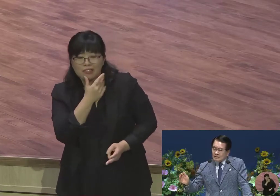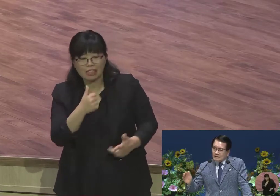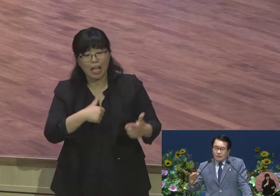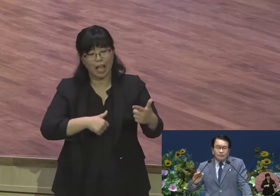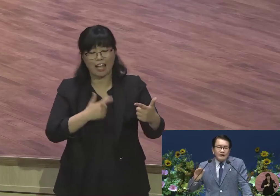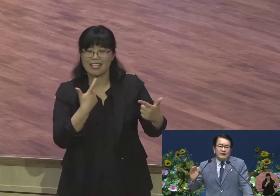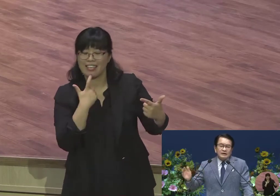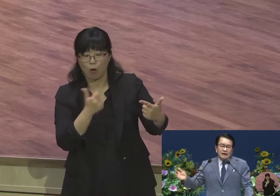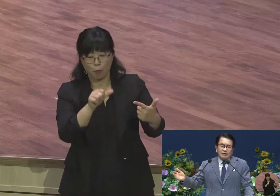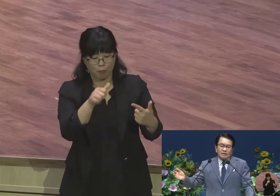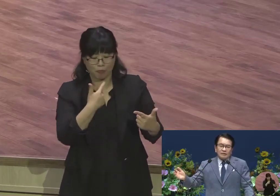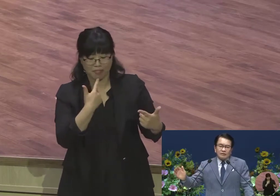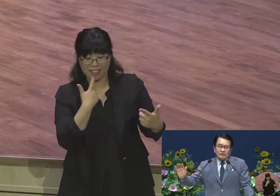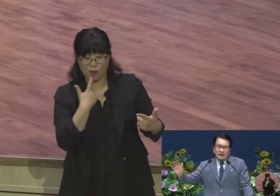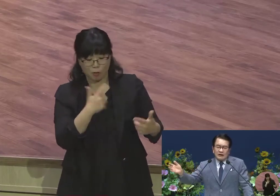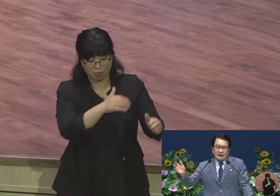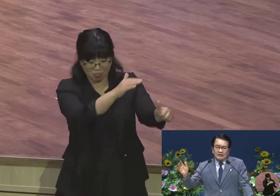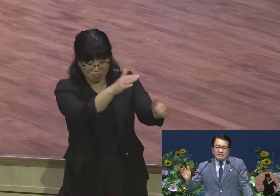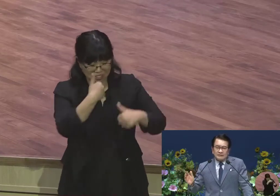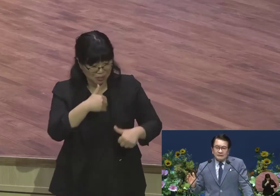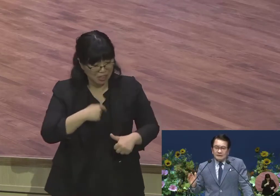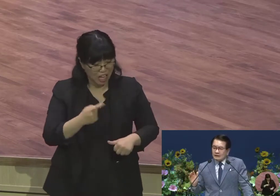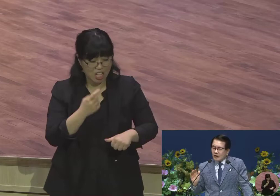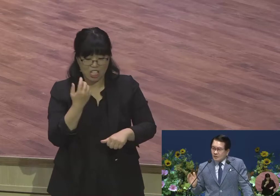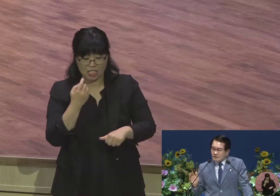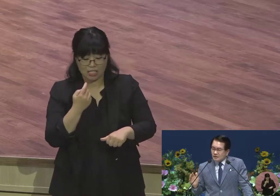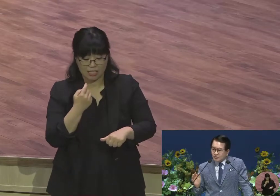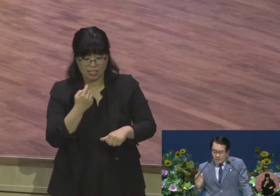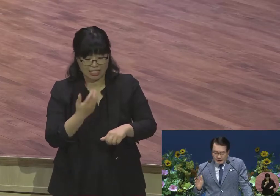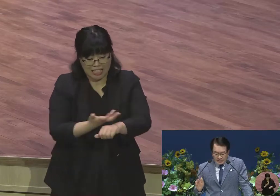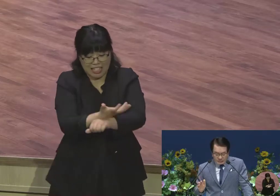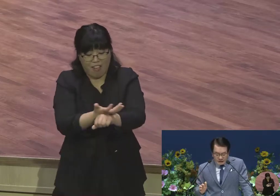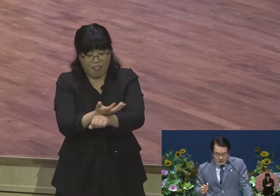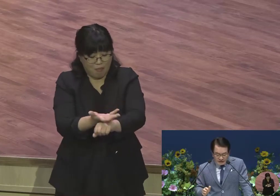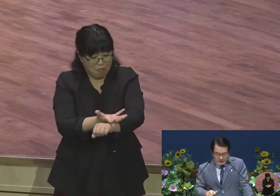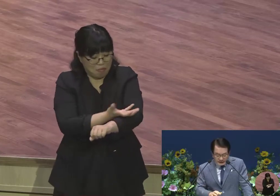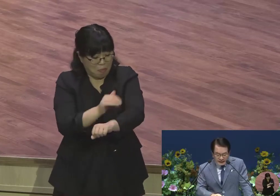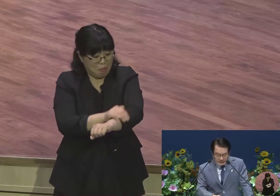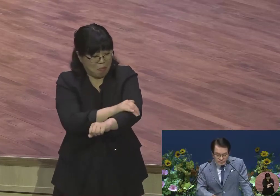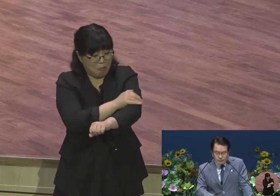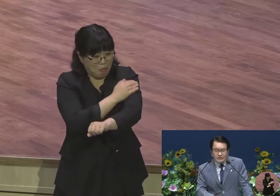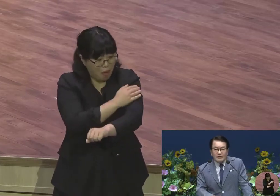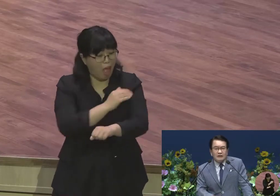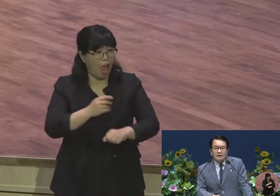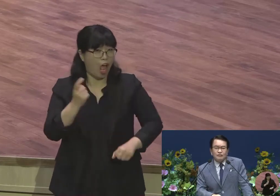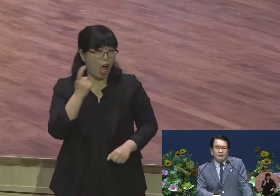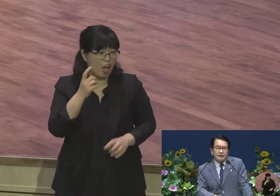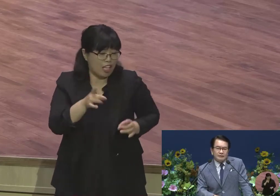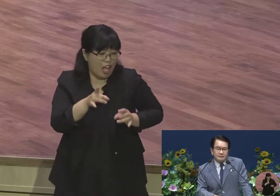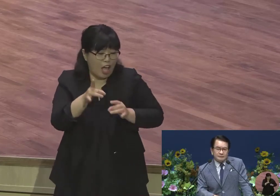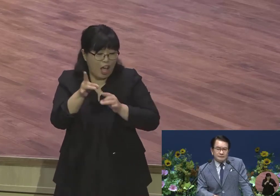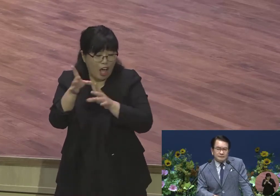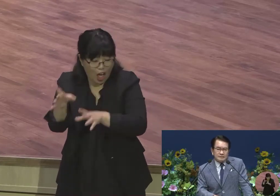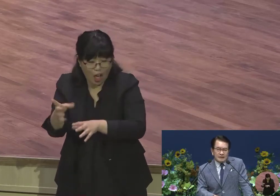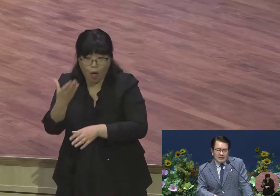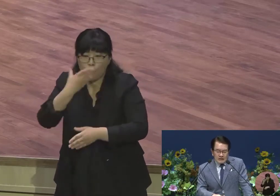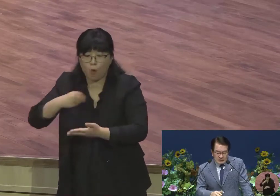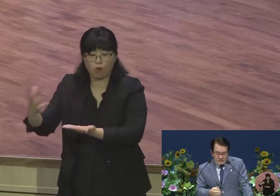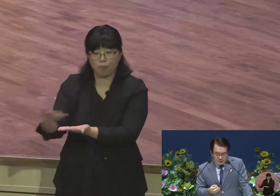결국은 됐잖아요 야 야곱이 축복을 받았구나 그런데 문제는 그 후에요